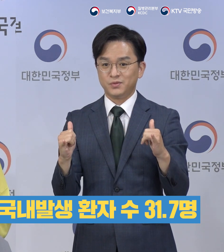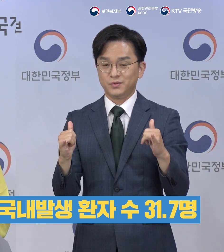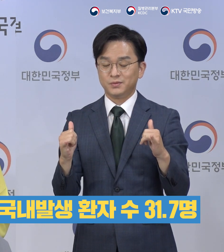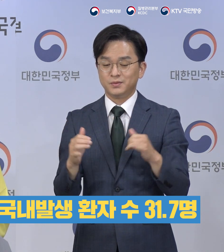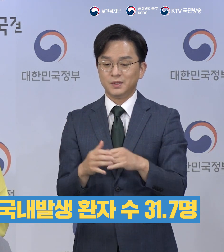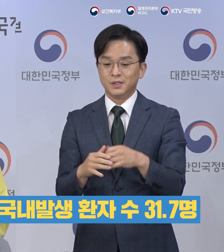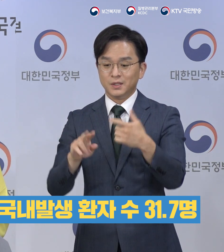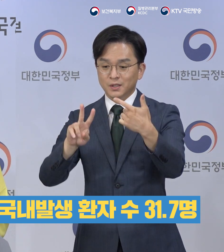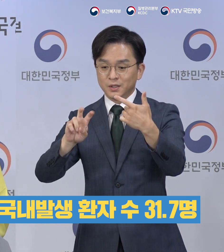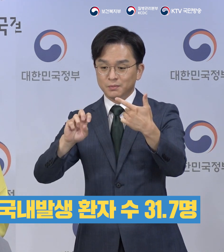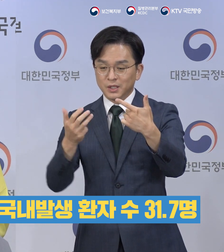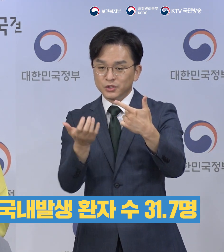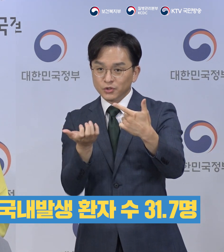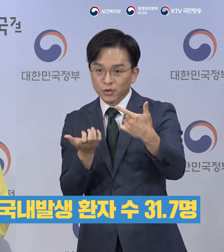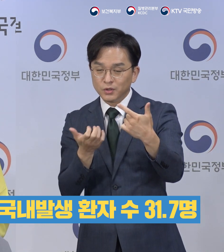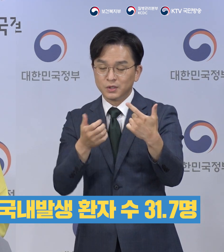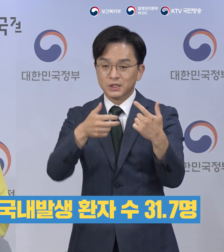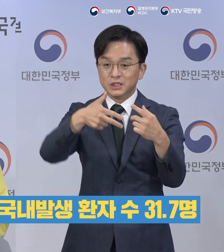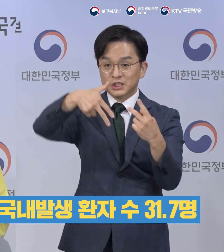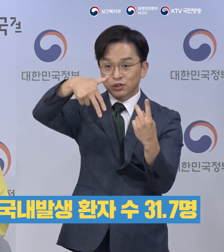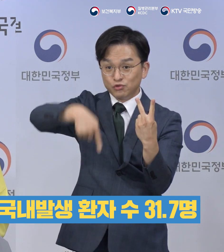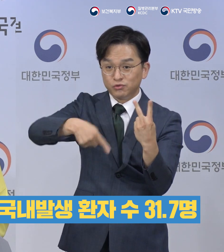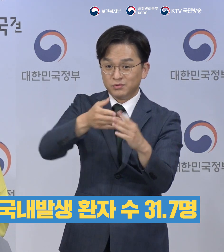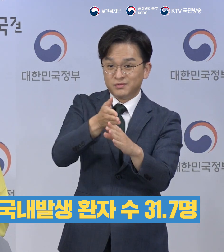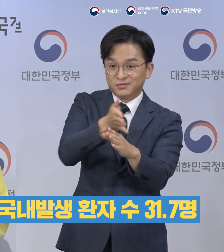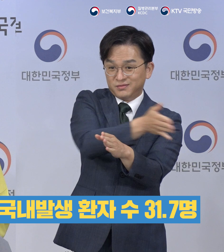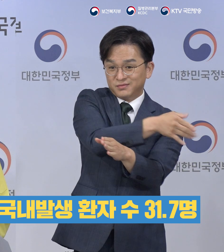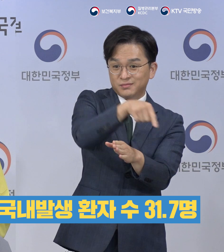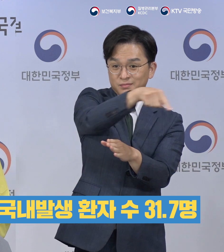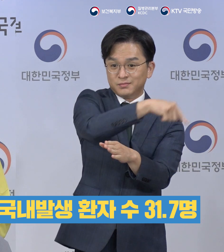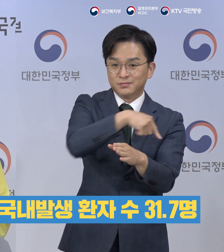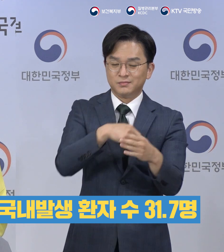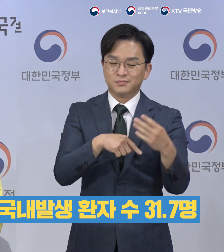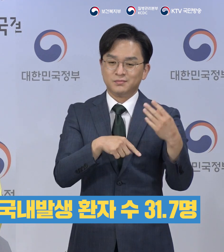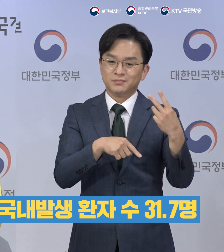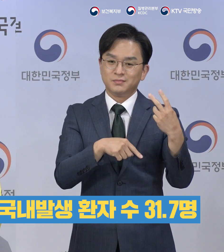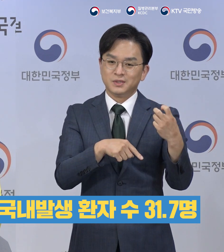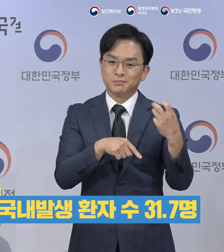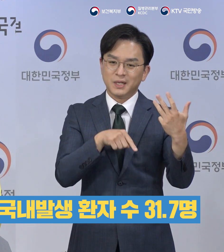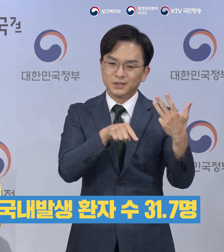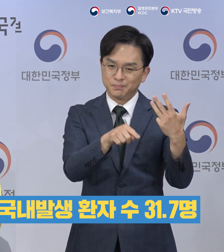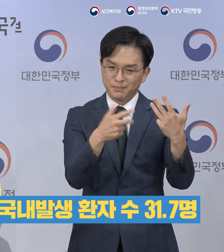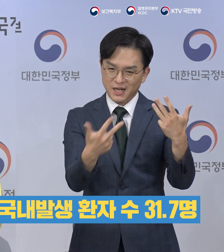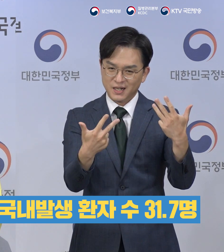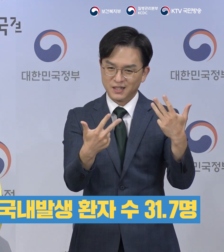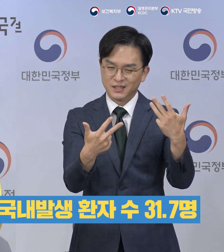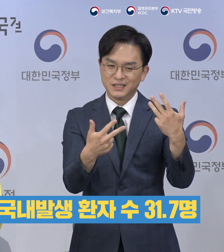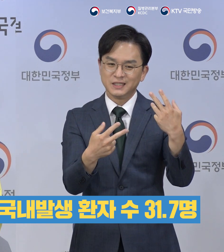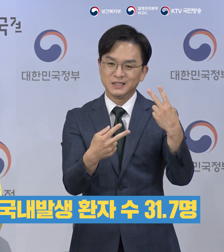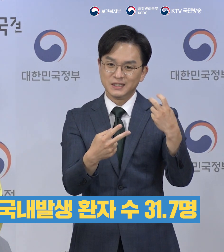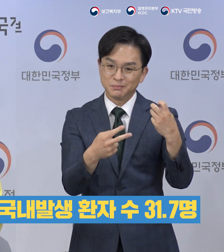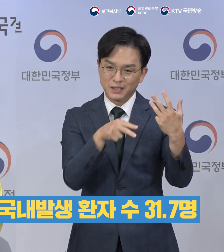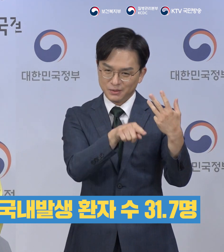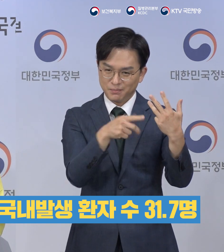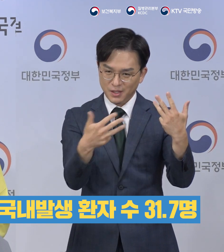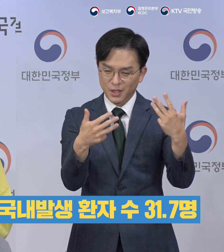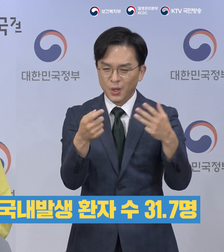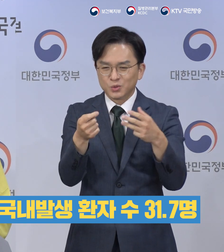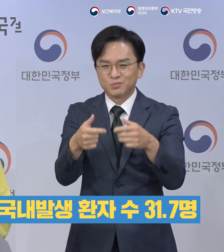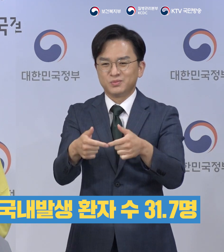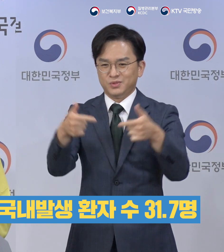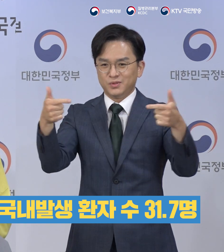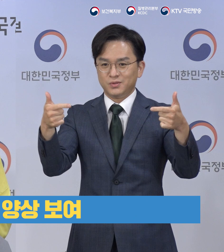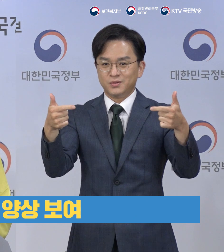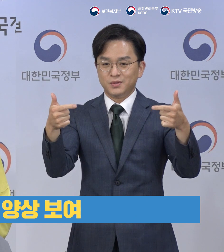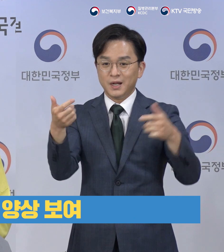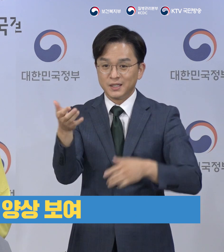31.7명입니다. 그 직전 2주간의 28.8명에 비해 다소 증가하였으나